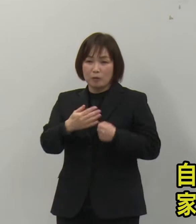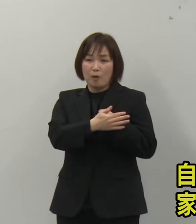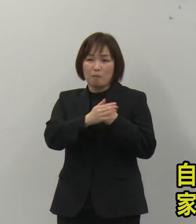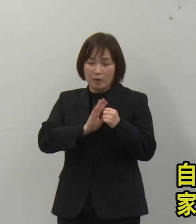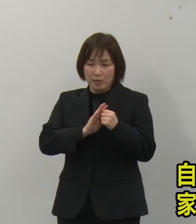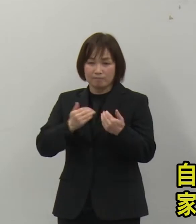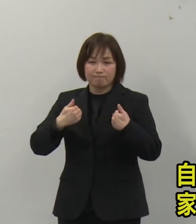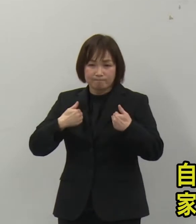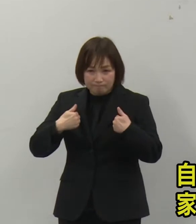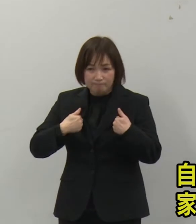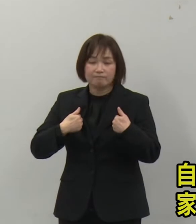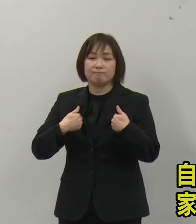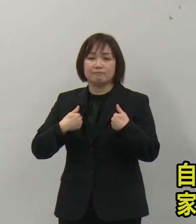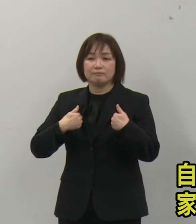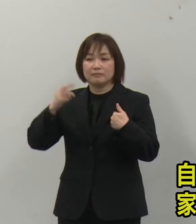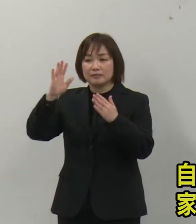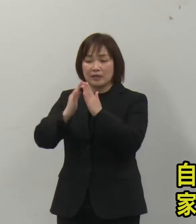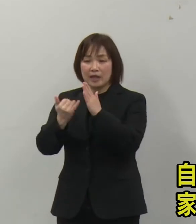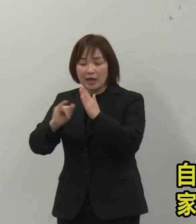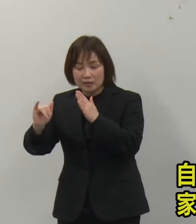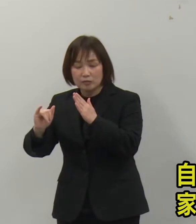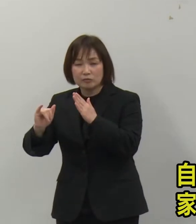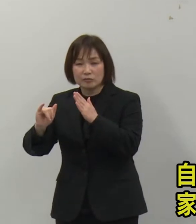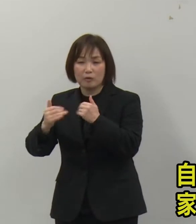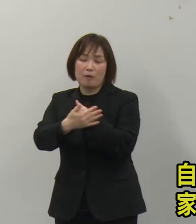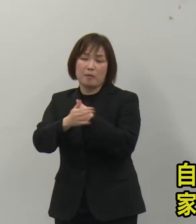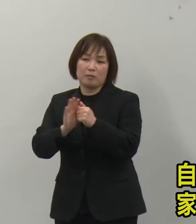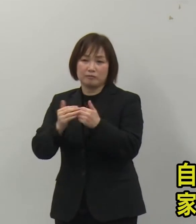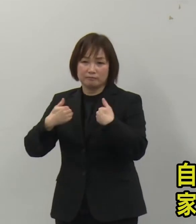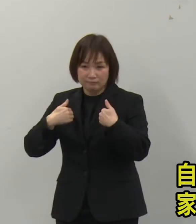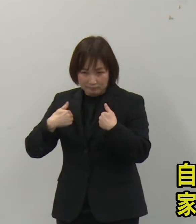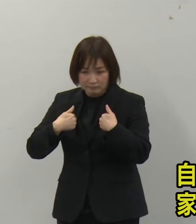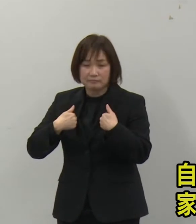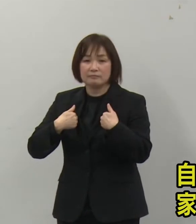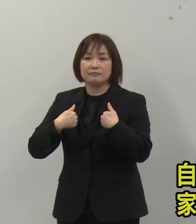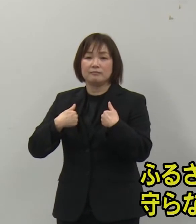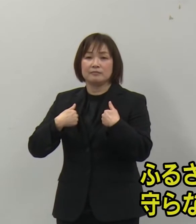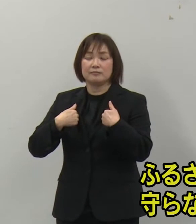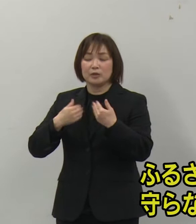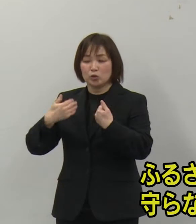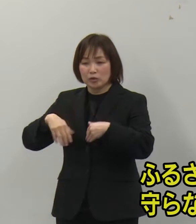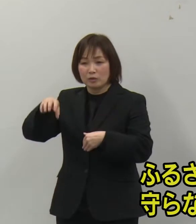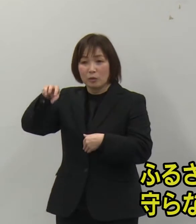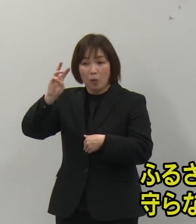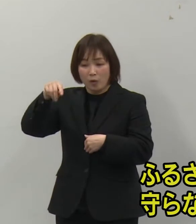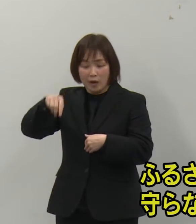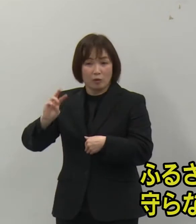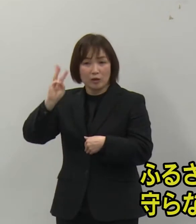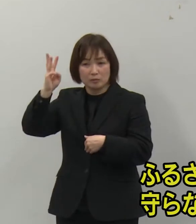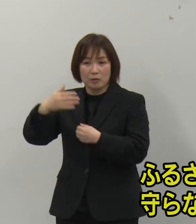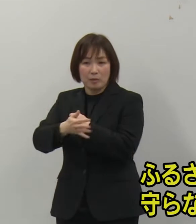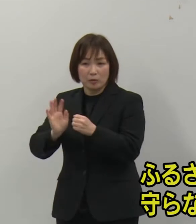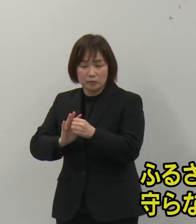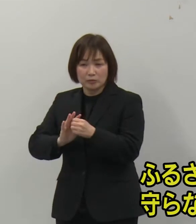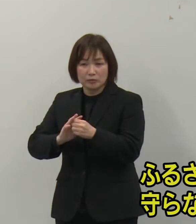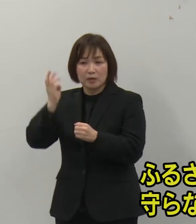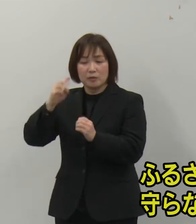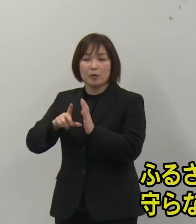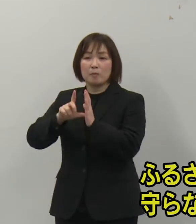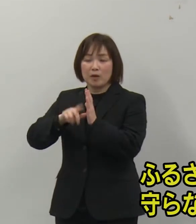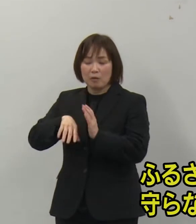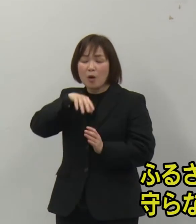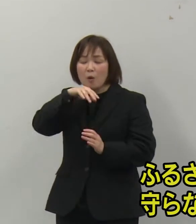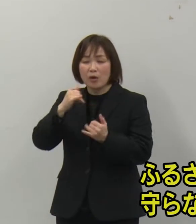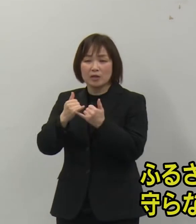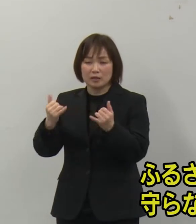守らなきゃなりません。家族を守らなきゃなりません。ふるさと鹿児島、そして鹿児島には高齢者